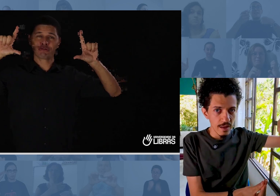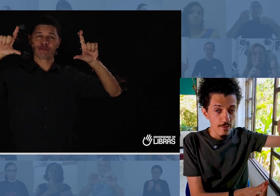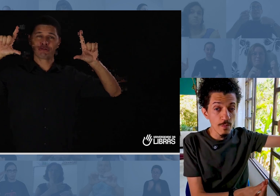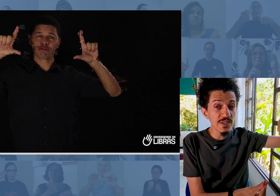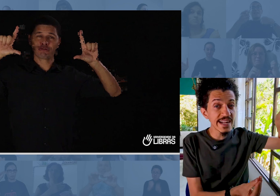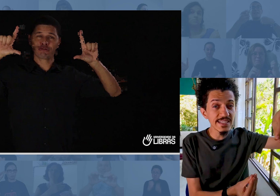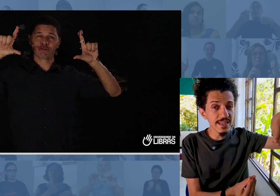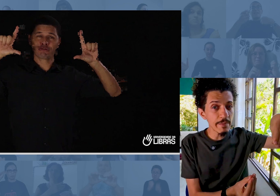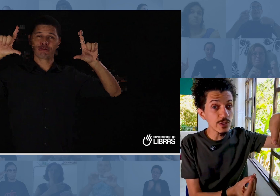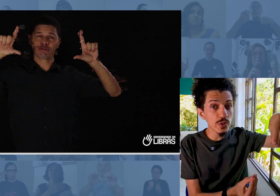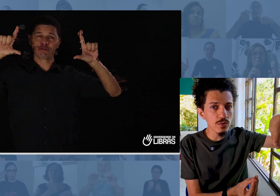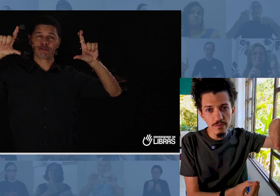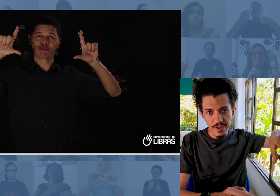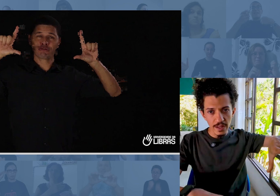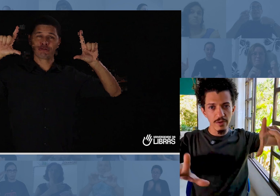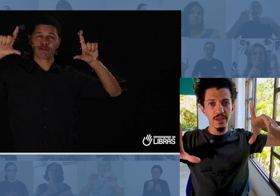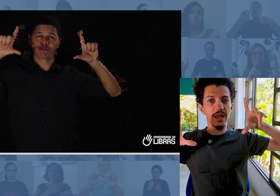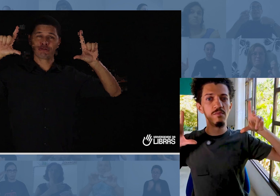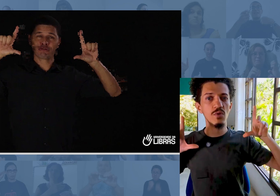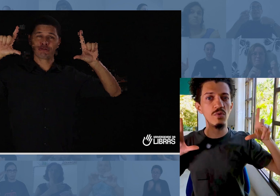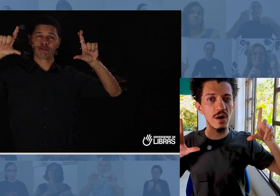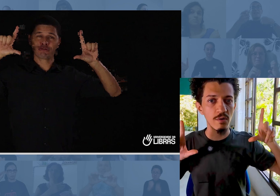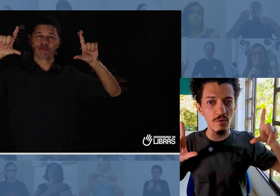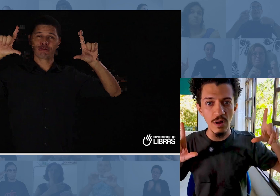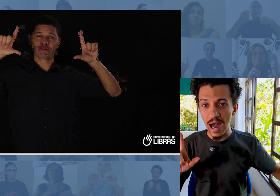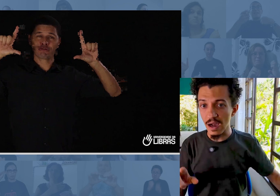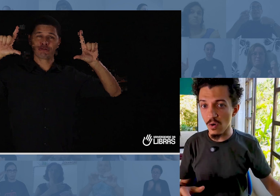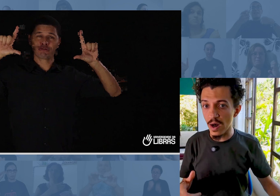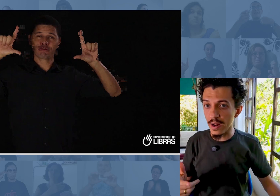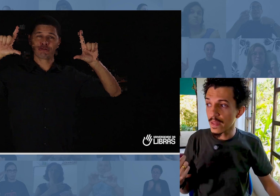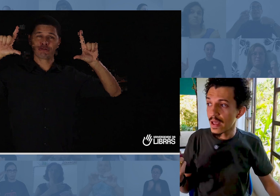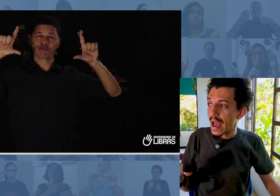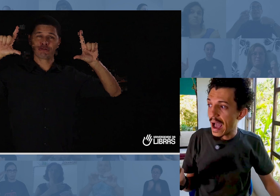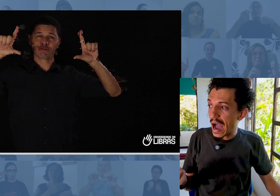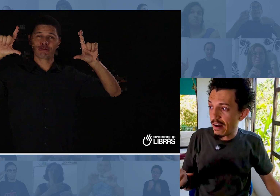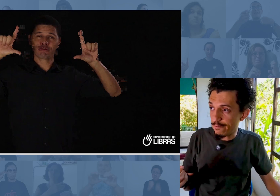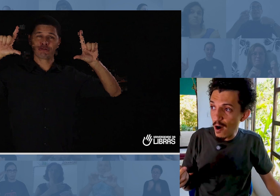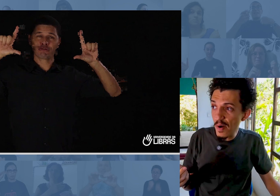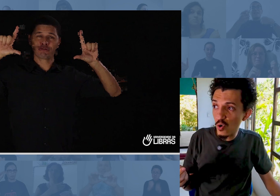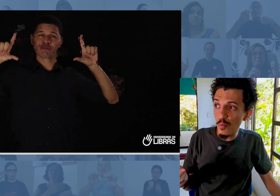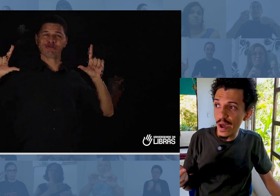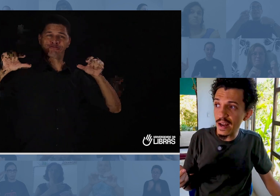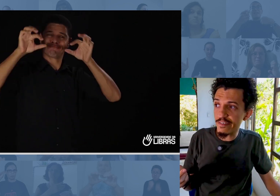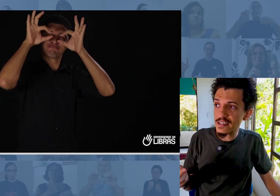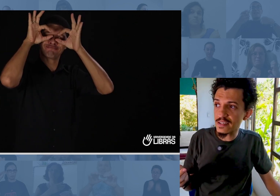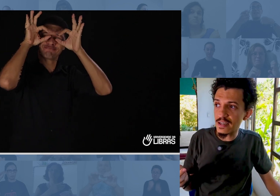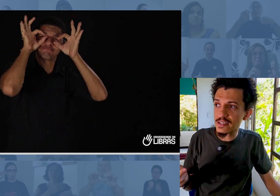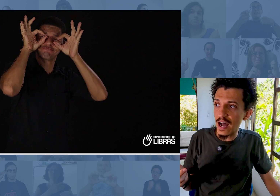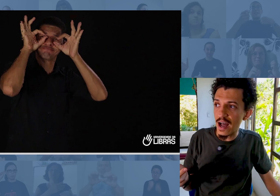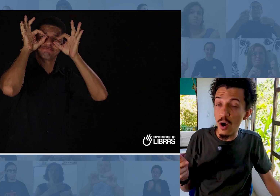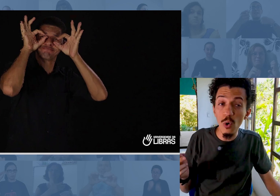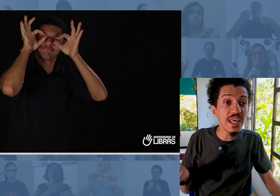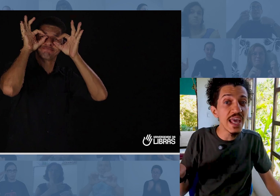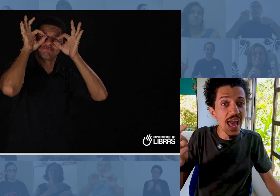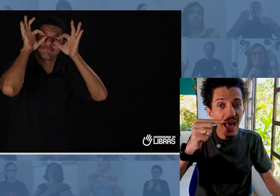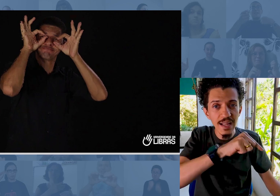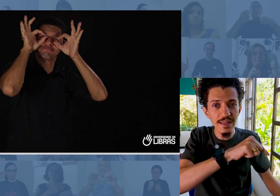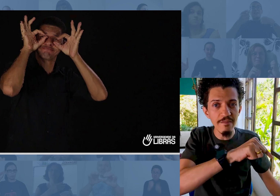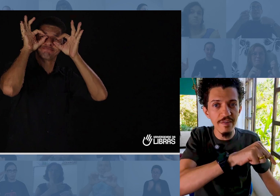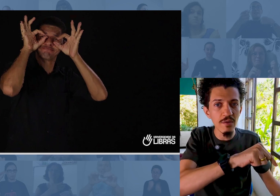vou mostrar exatamente o que eu estou vendo, e ele muda o ângulo. Agora, a forma como ele vai sinalizar é o que ele está vendo